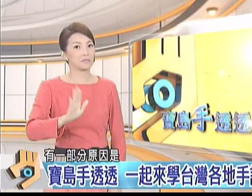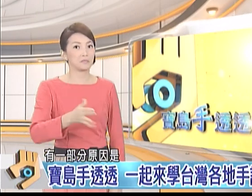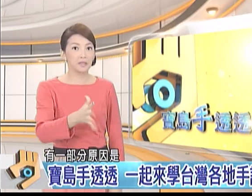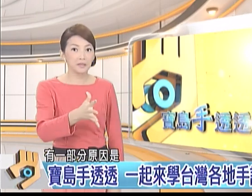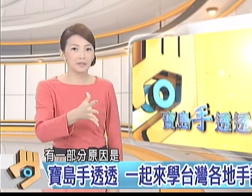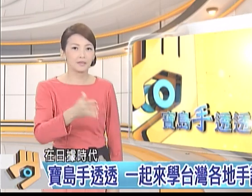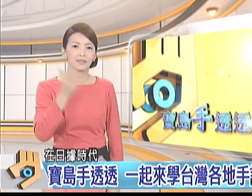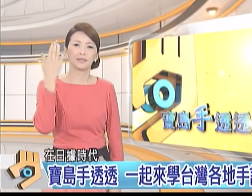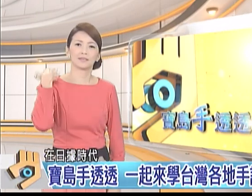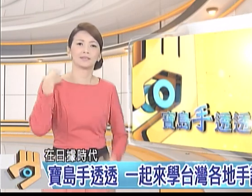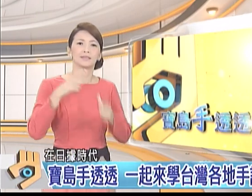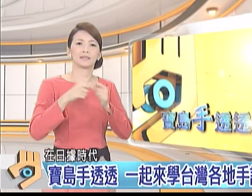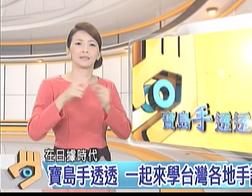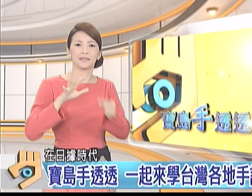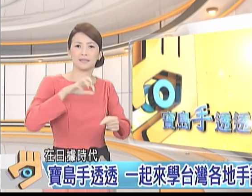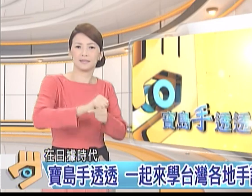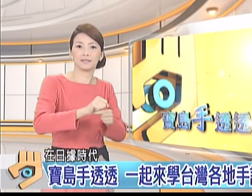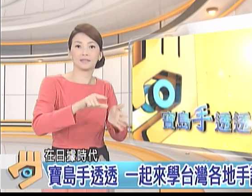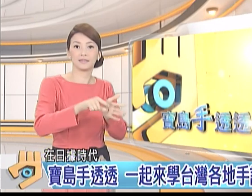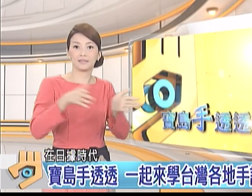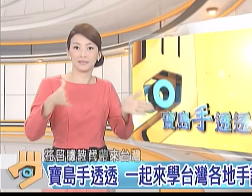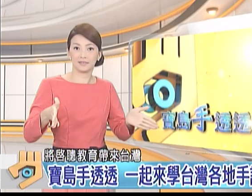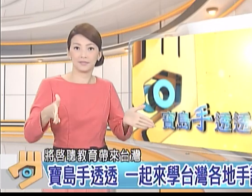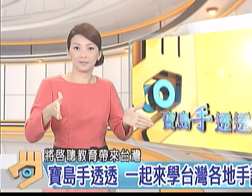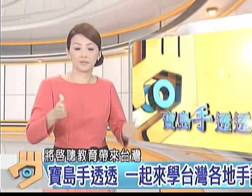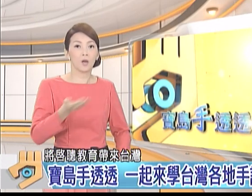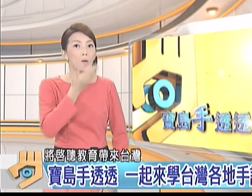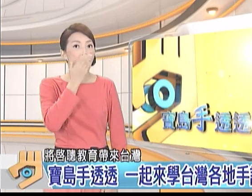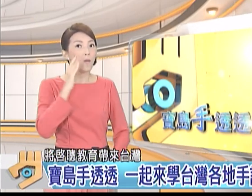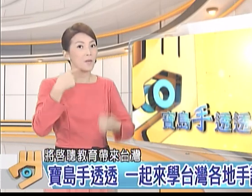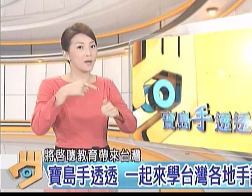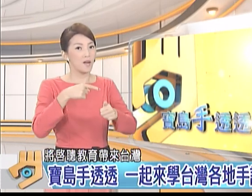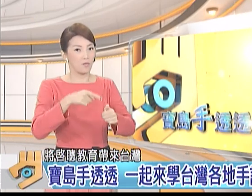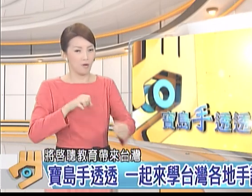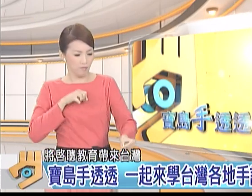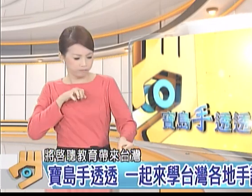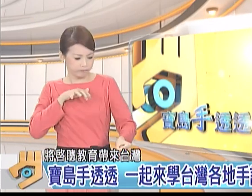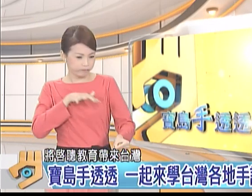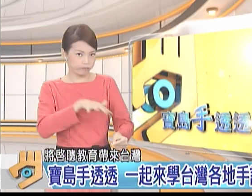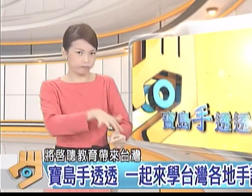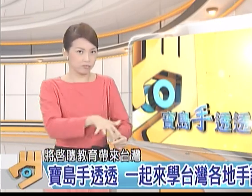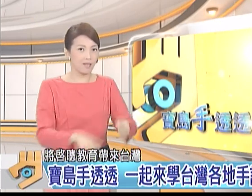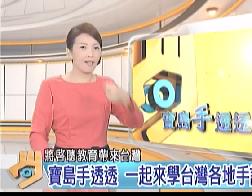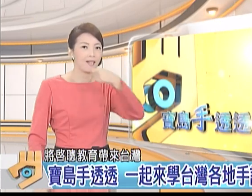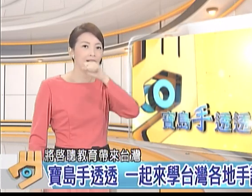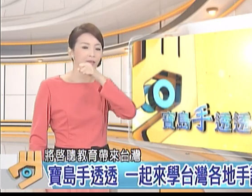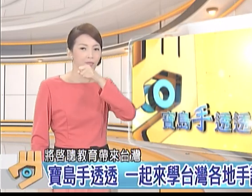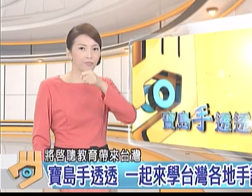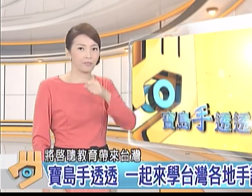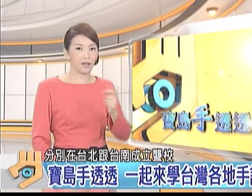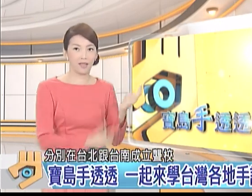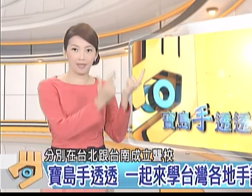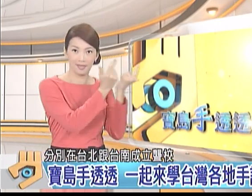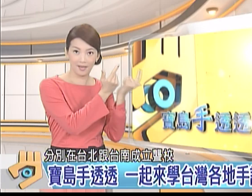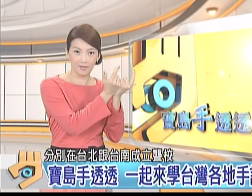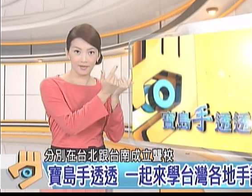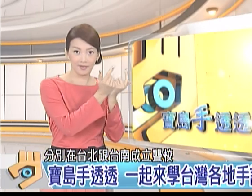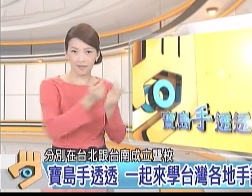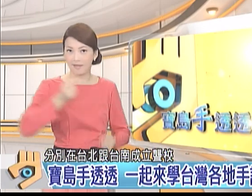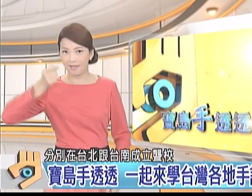是在日据时代，日本将启聪教育带来了台湾，分别在台北跟台